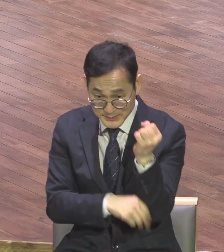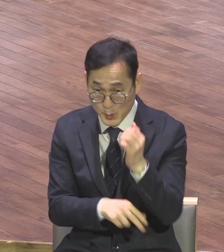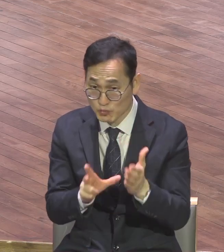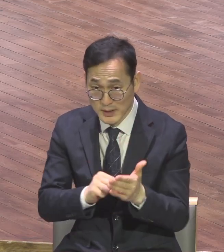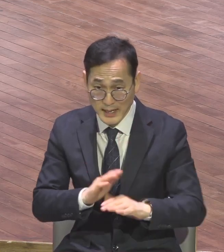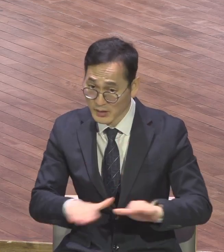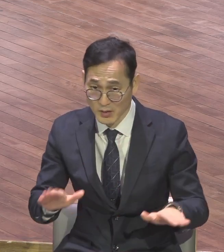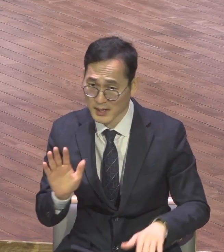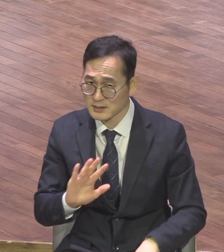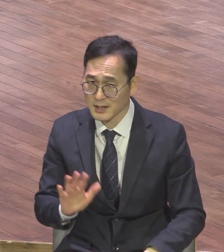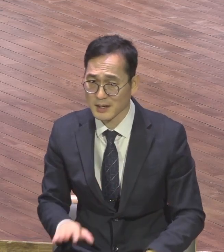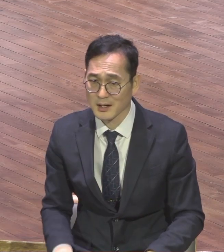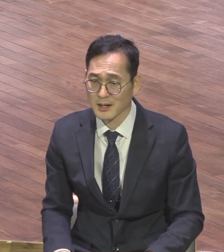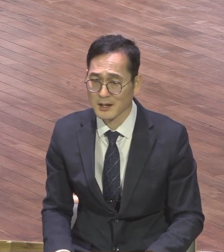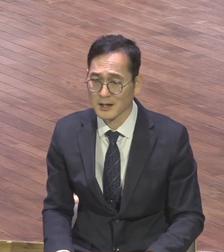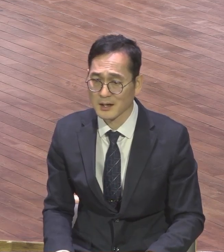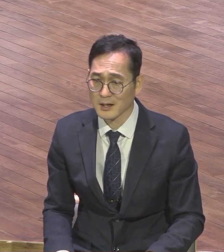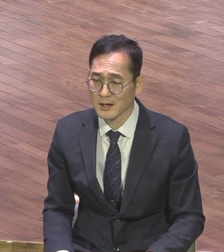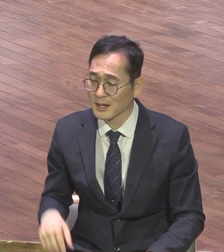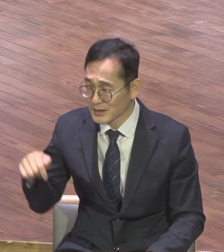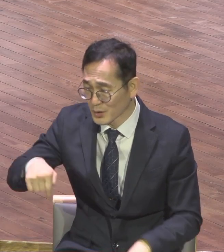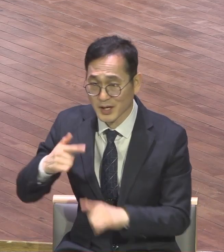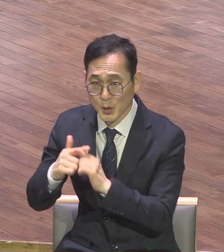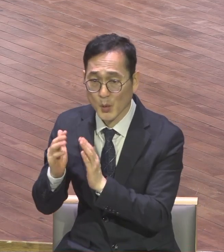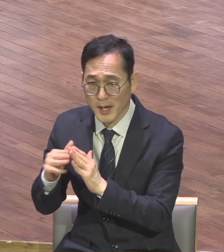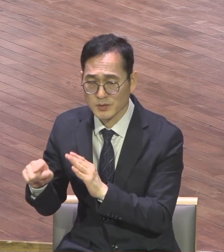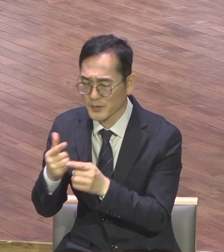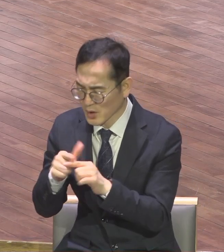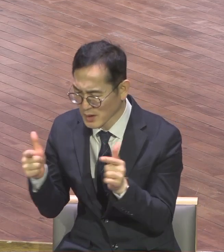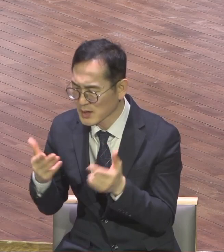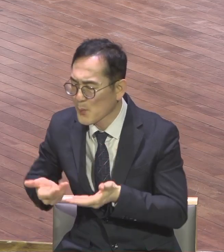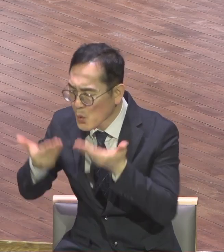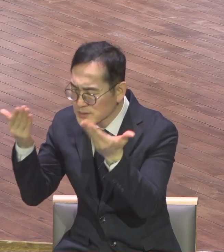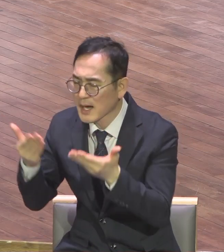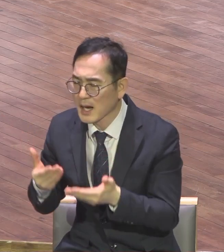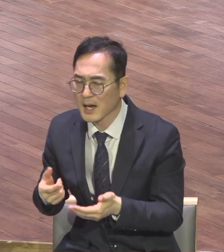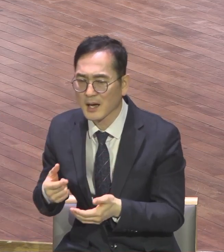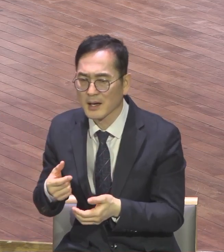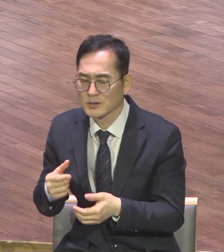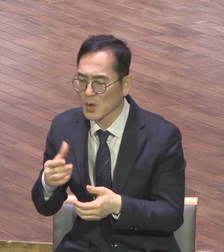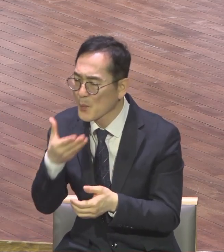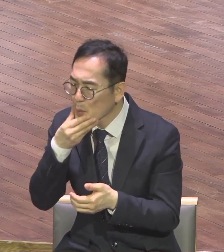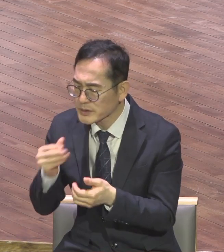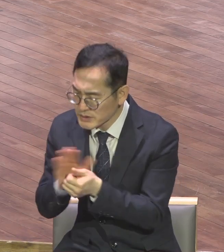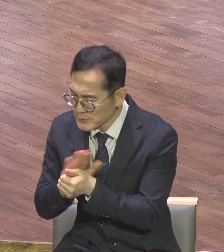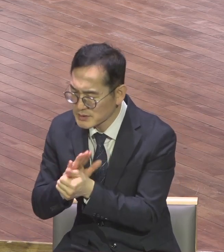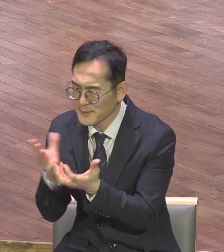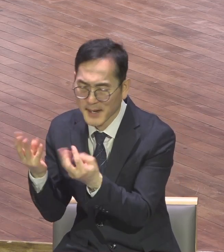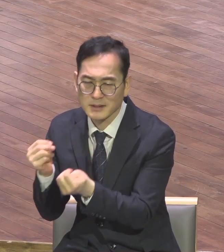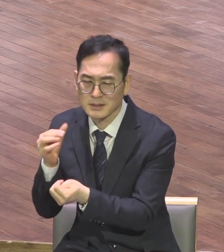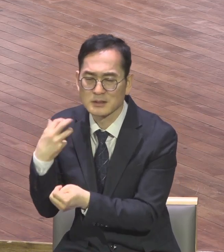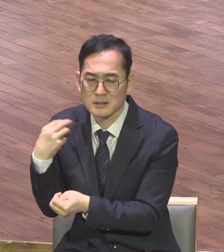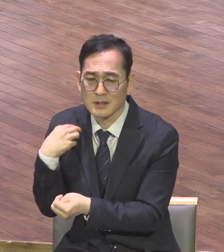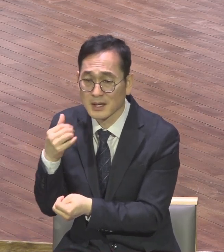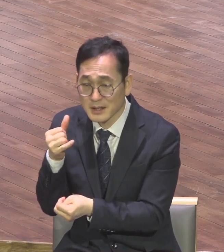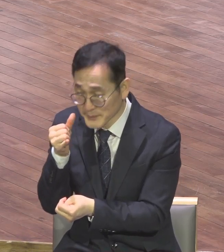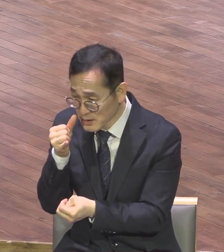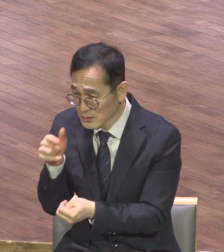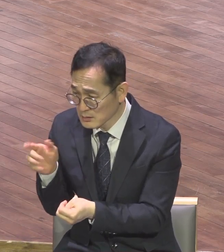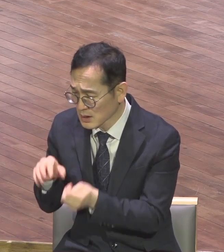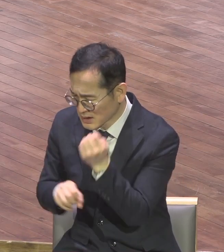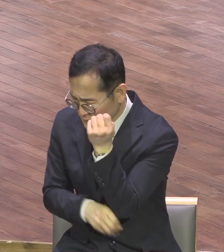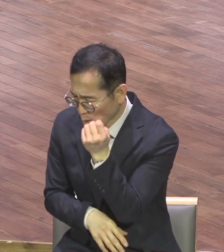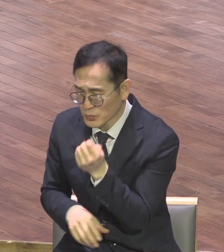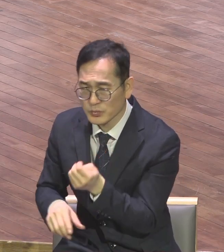아니에요. 우리 교회도 NGO 유니월드라는 복지 구호단체가 있습니다. 올해가 공식적으로 출범한 10년입니다 지금 현재 전 세계